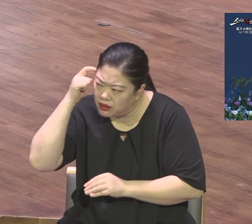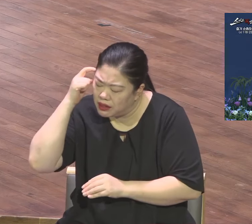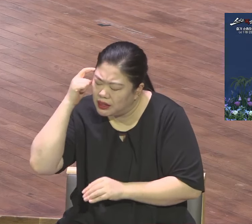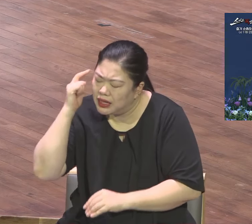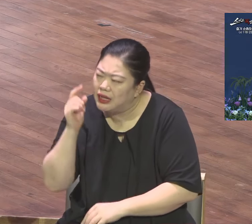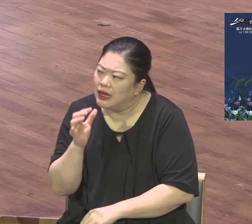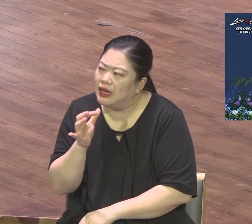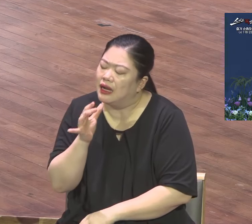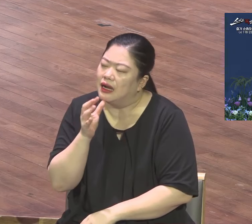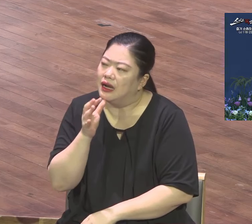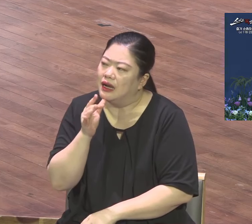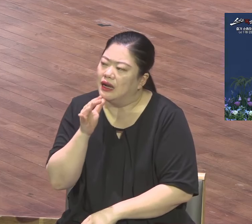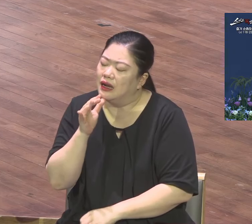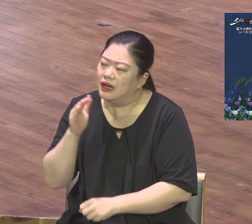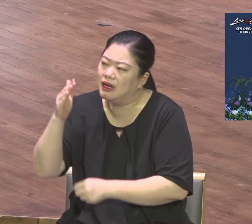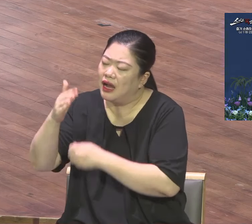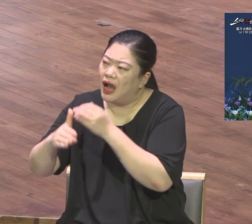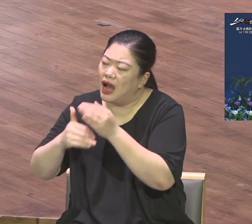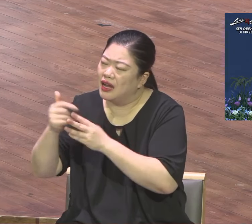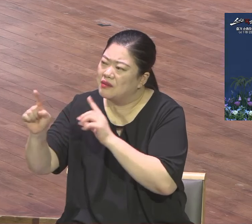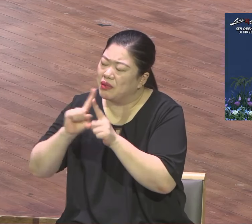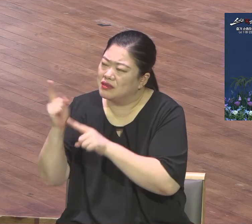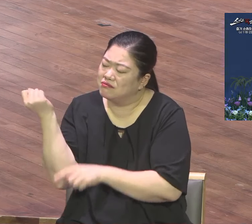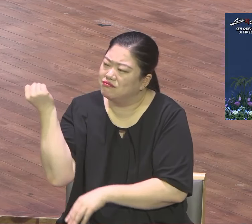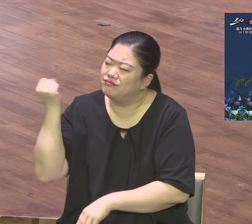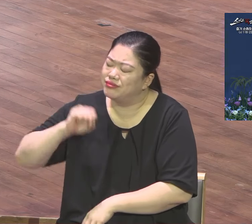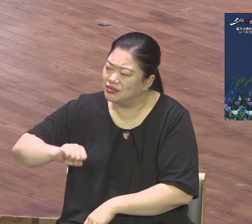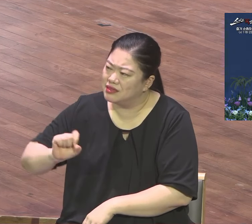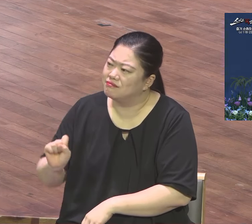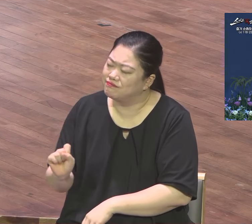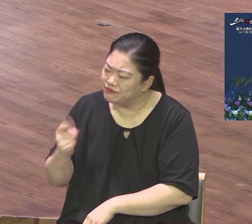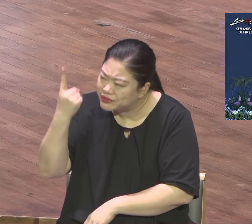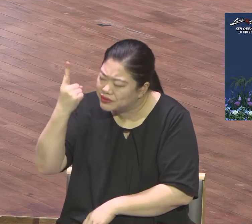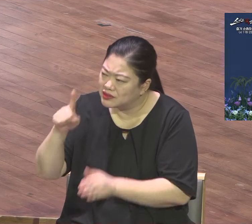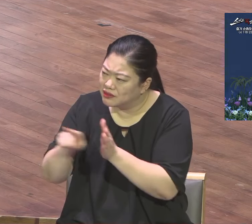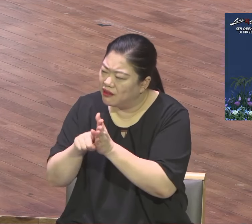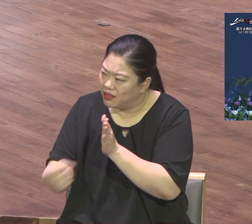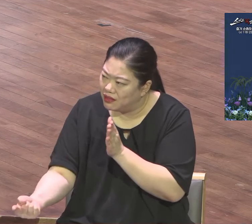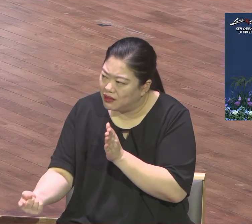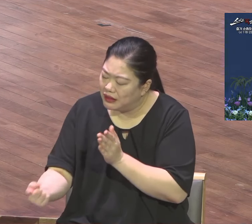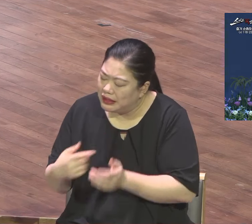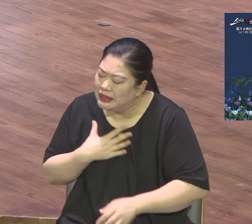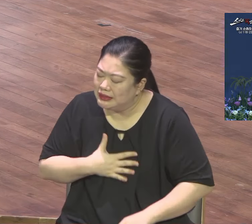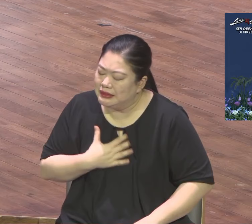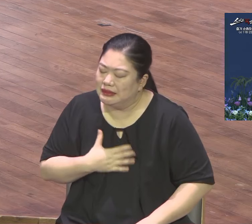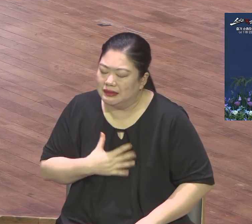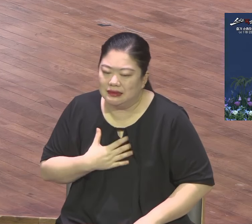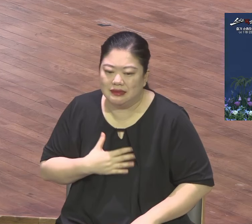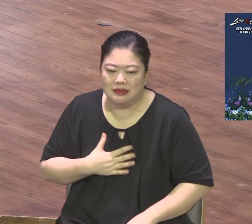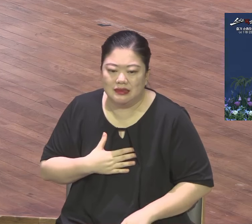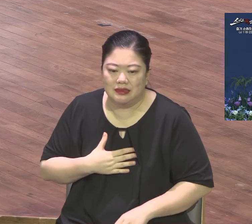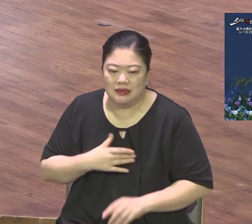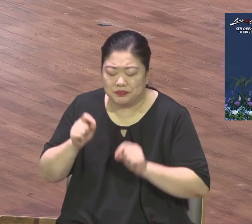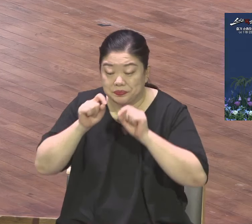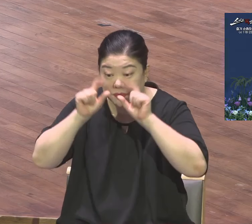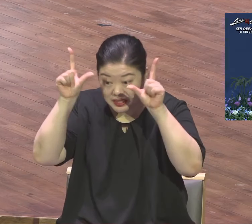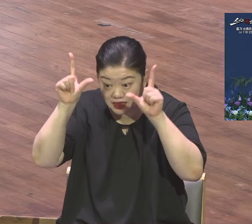하나님의 말씀을 즐겨 순종하는 삶 속에 모든 인생의 답이 다 있다.